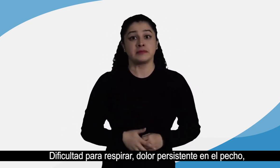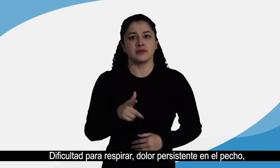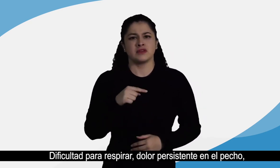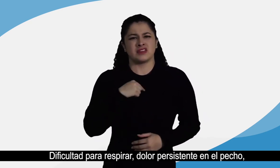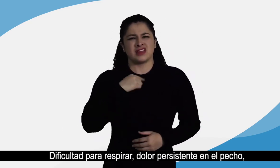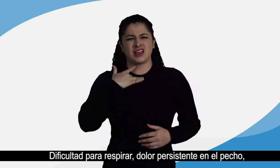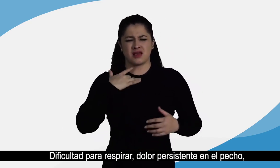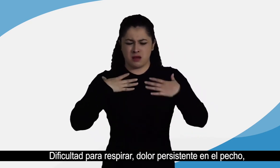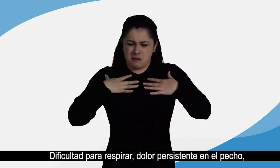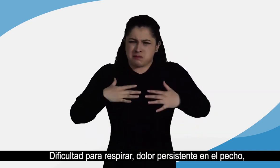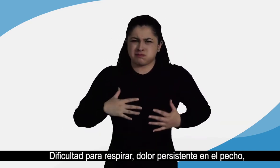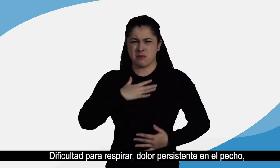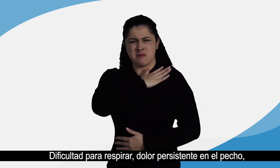Dolor persistente en el pecho 13.